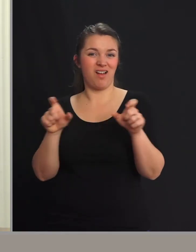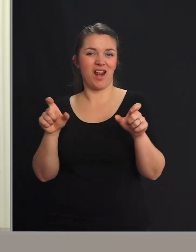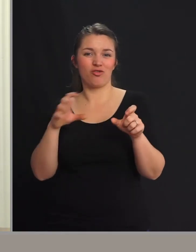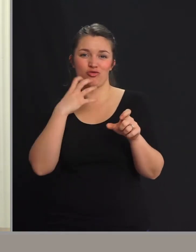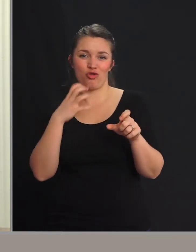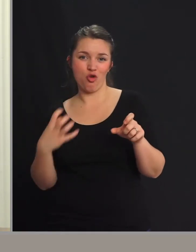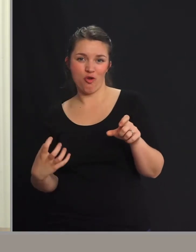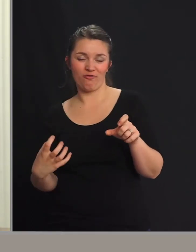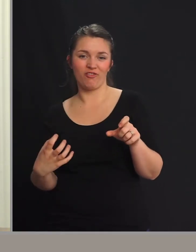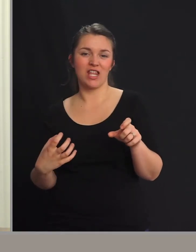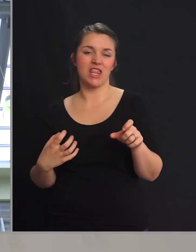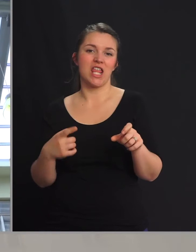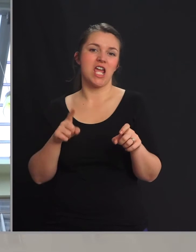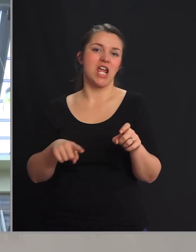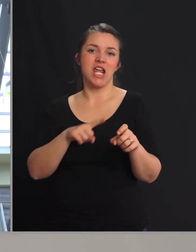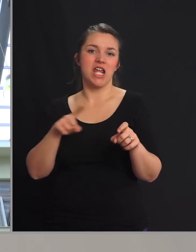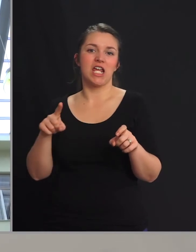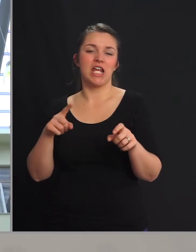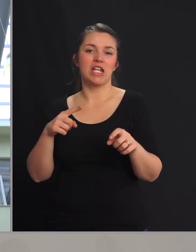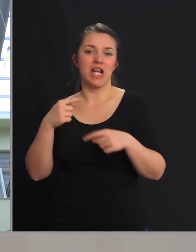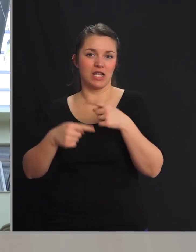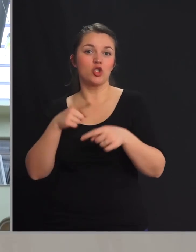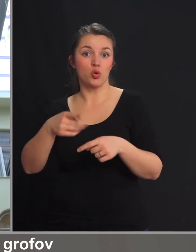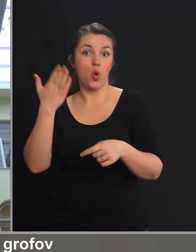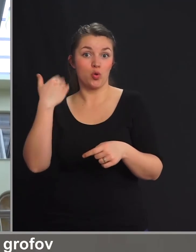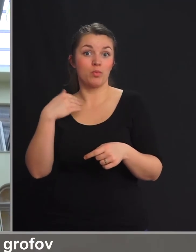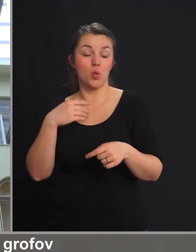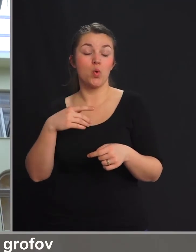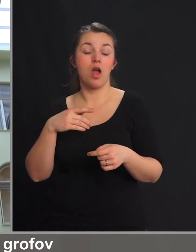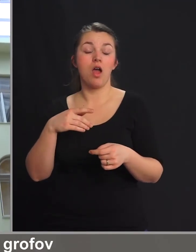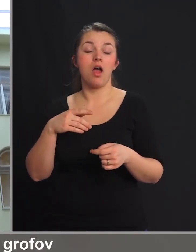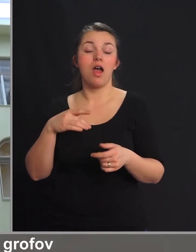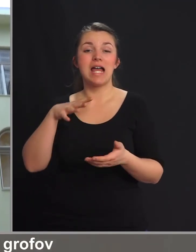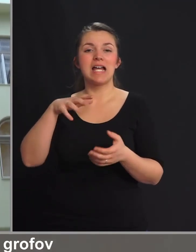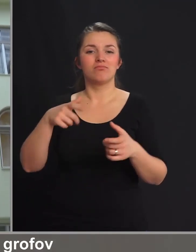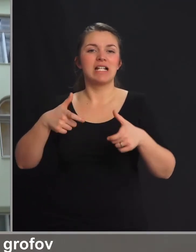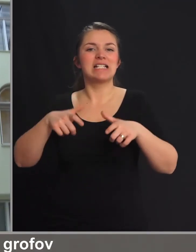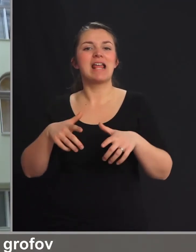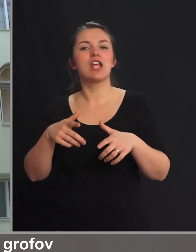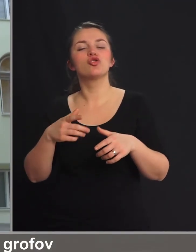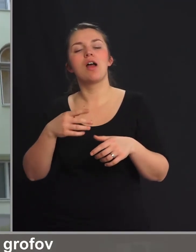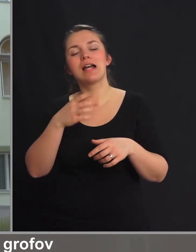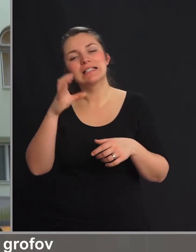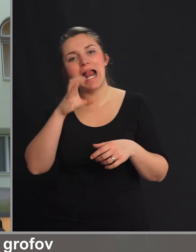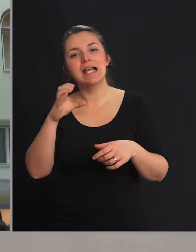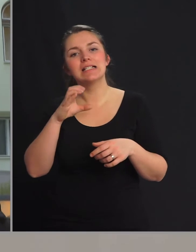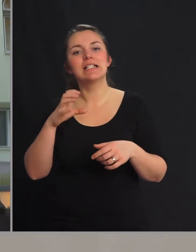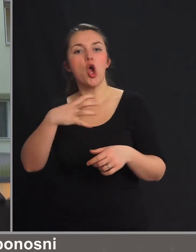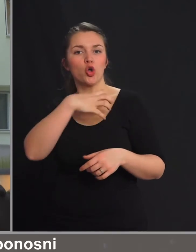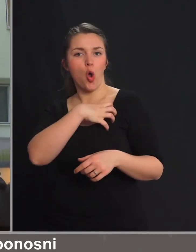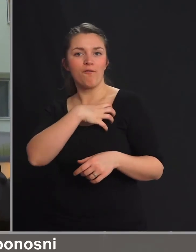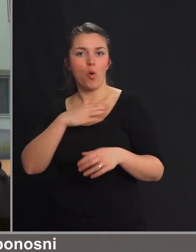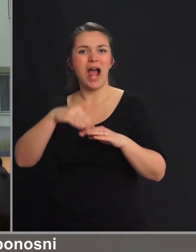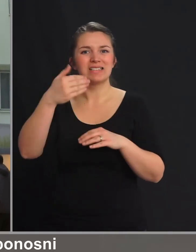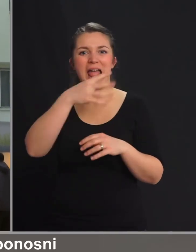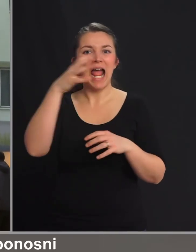zaradi zgodovine in seveda tradicije, tu je bil sedež celjskih grofov oziroma kasneje knezov, smo